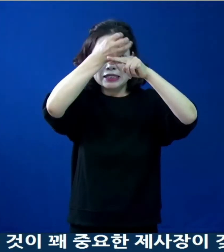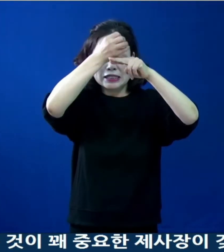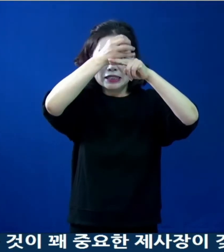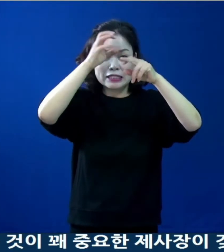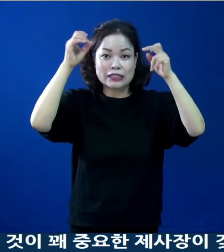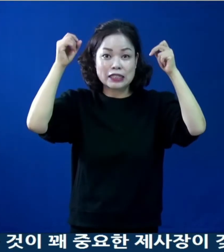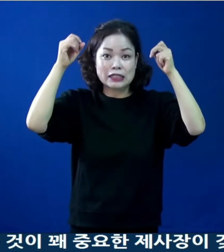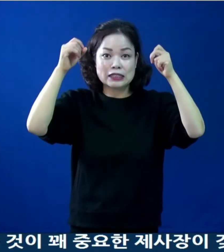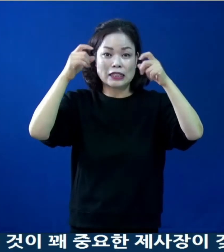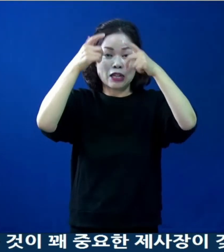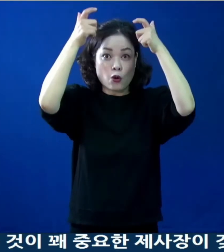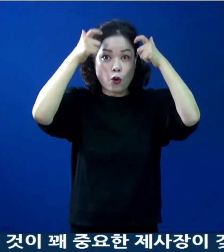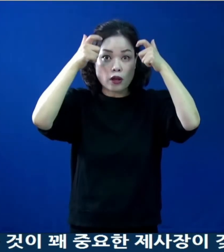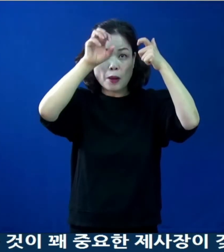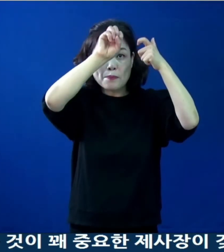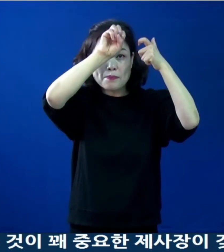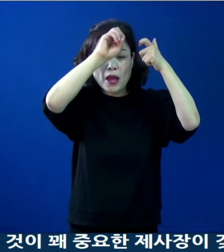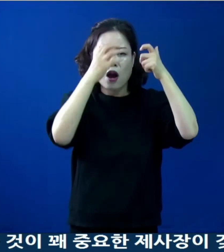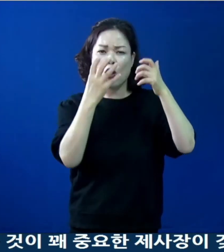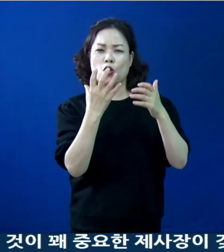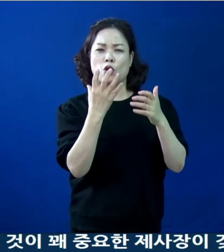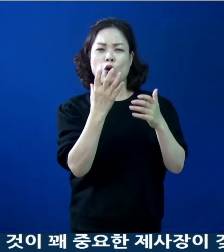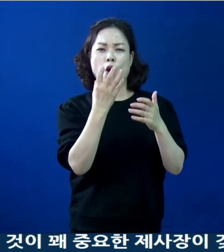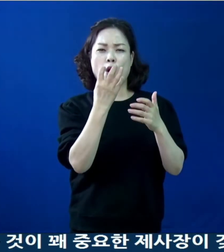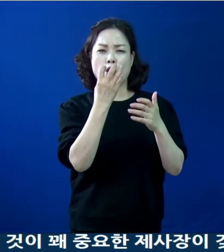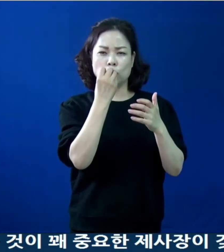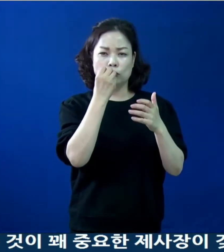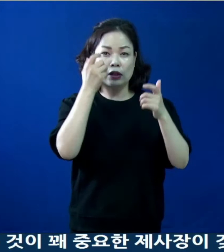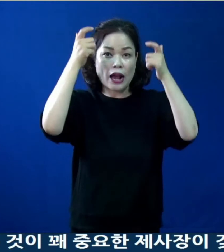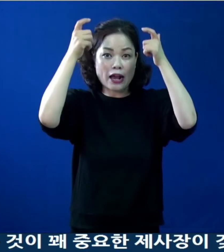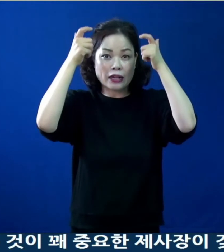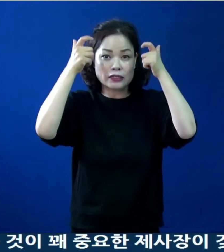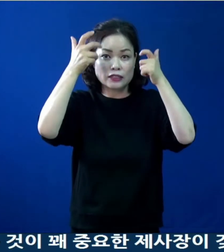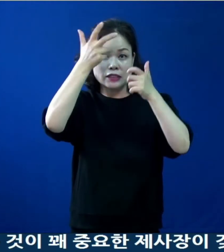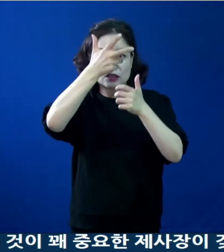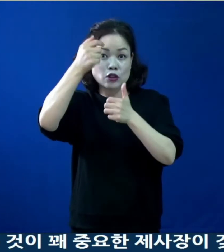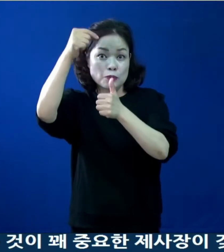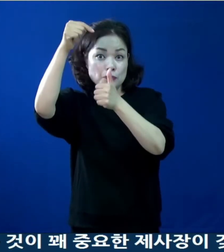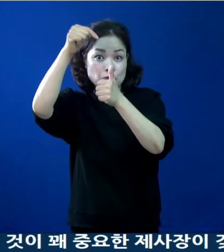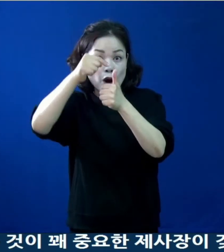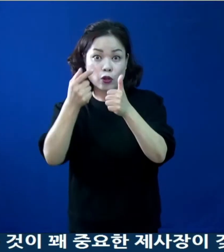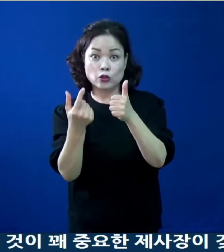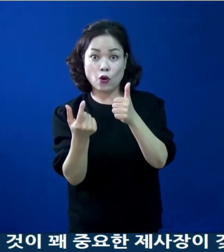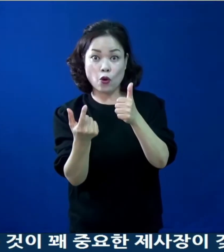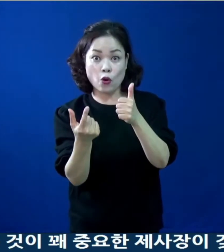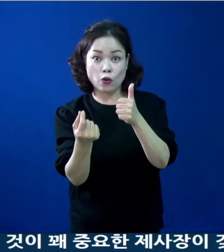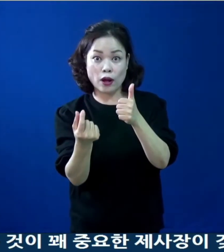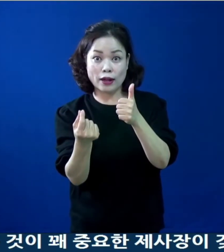금패가 붙어 있는 겁니다. 곧 거룩한 관이라 여호와께서 모세에게 명령하신 것 같이